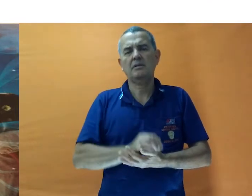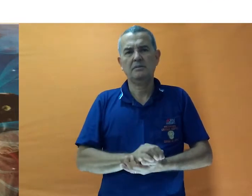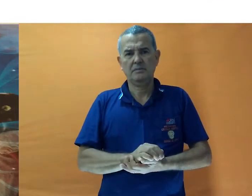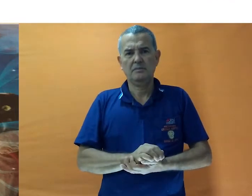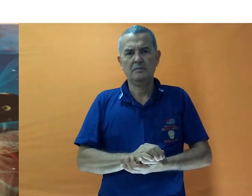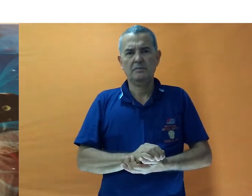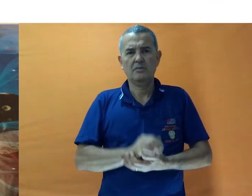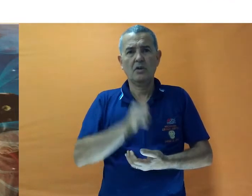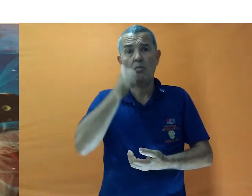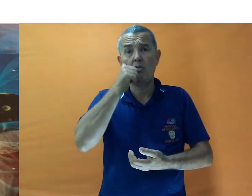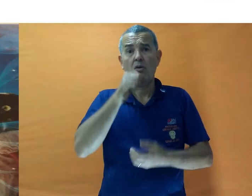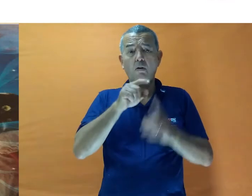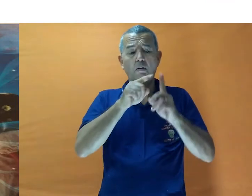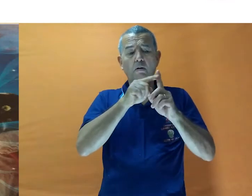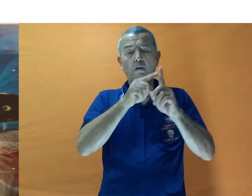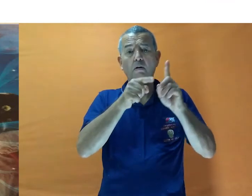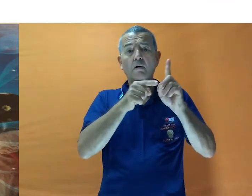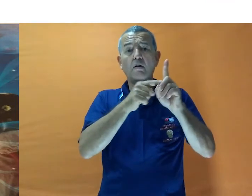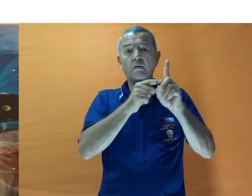Essa.